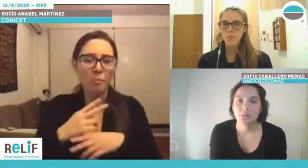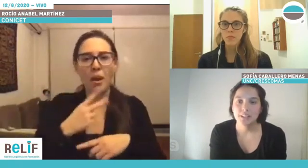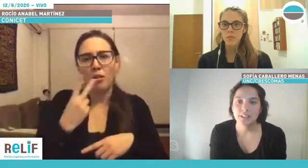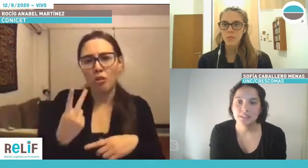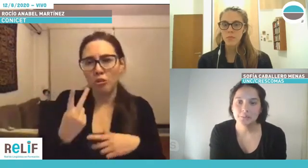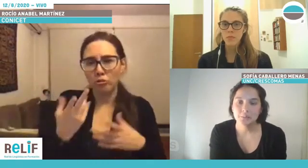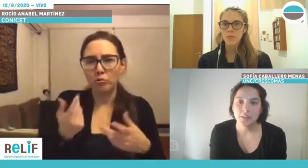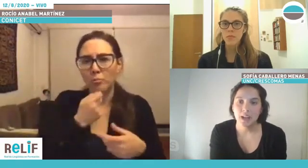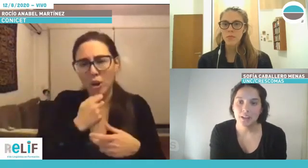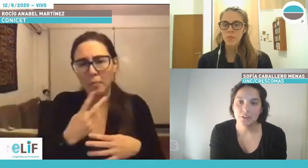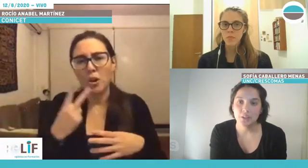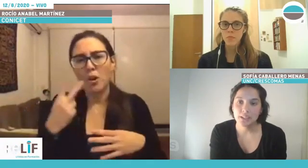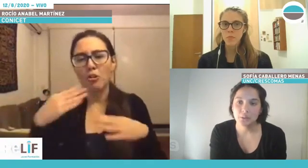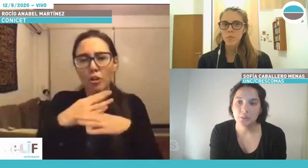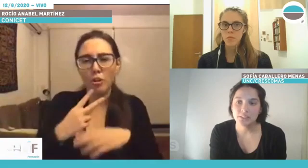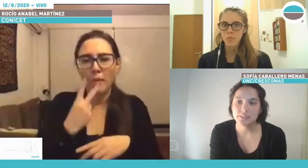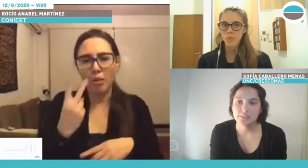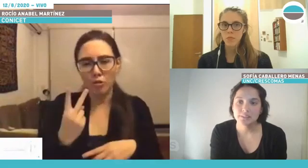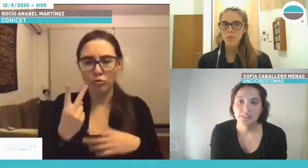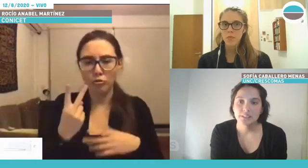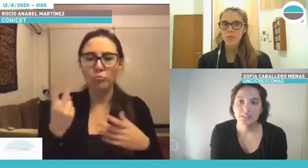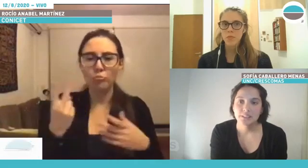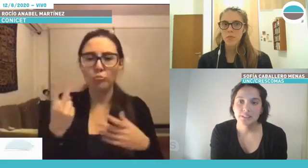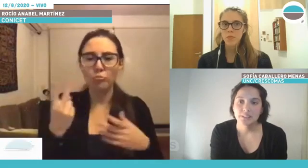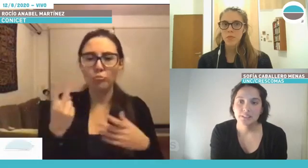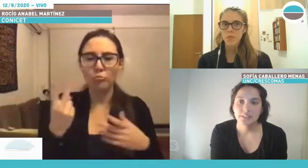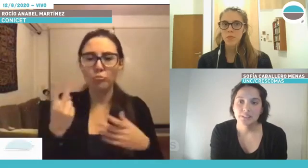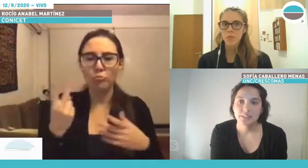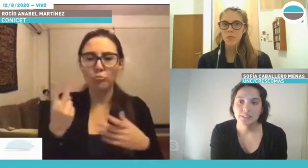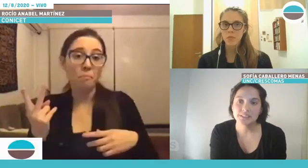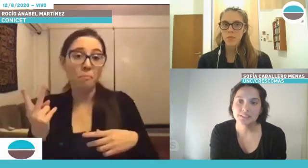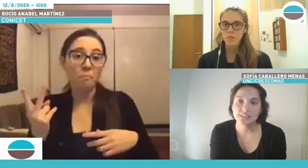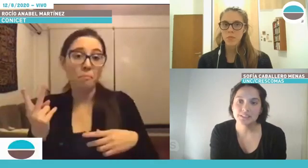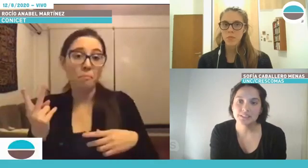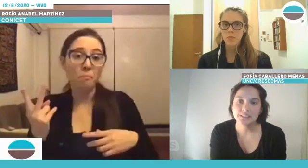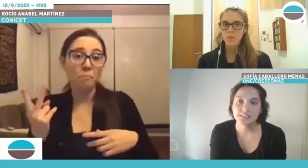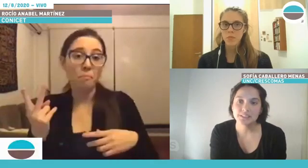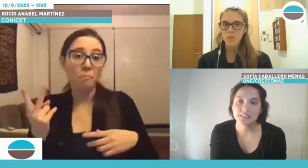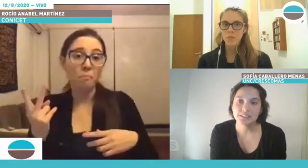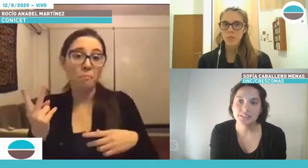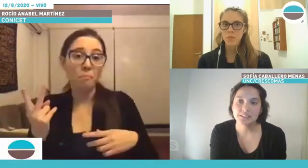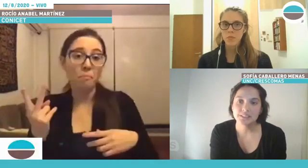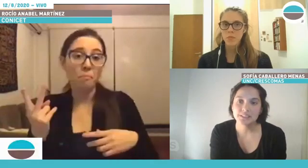una comunidad, hay 2 lenguas y esos 2 idiomas